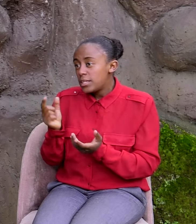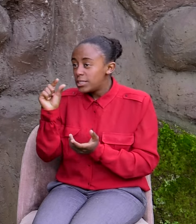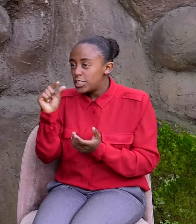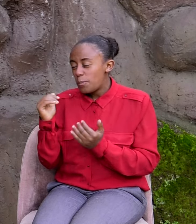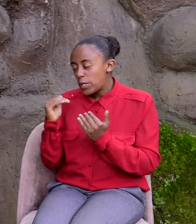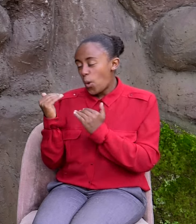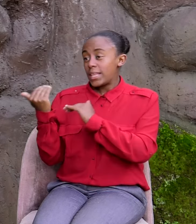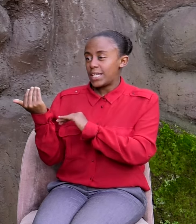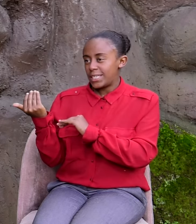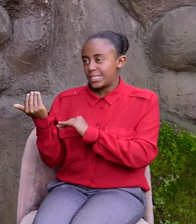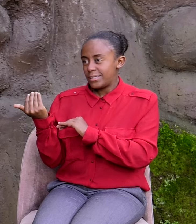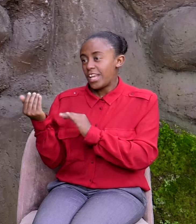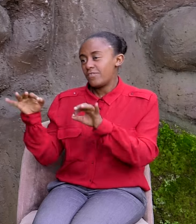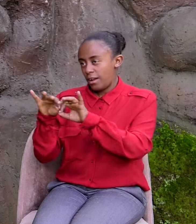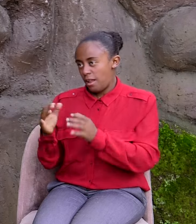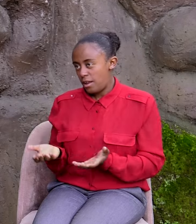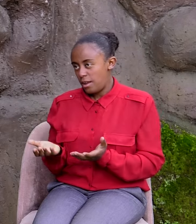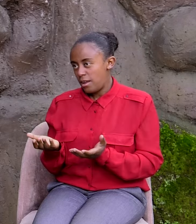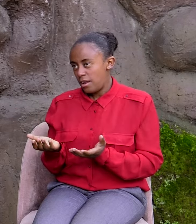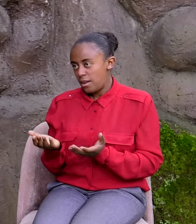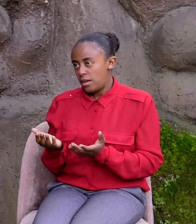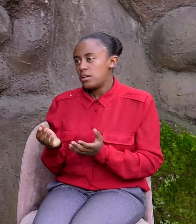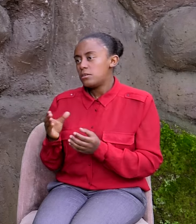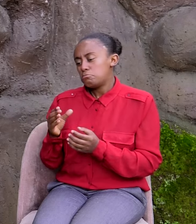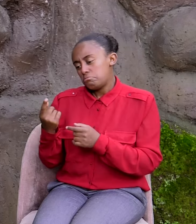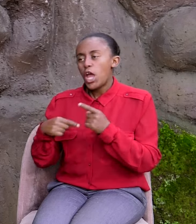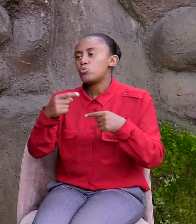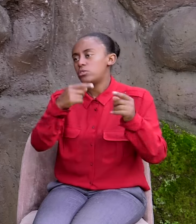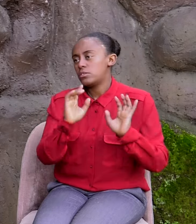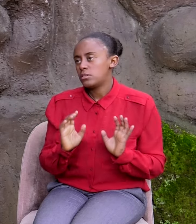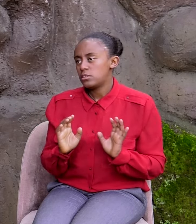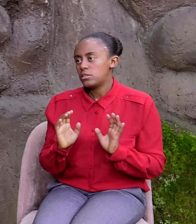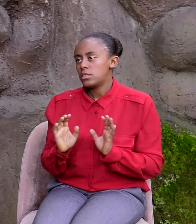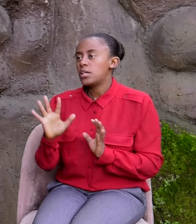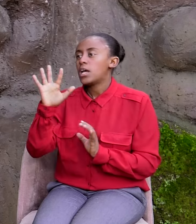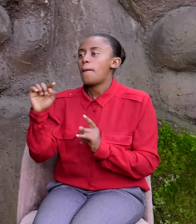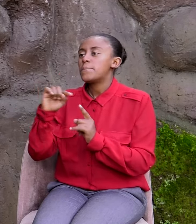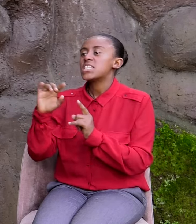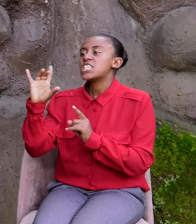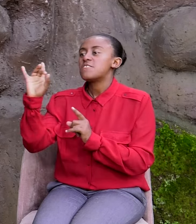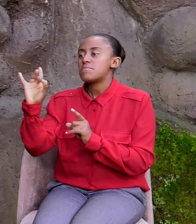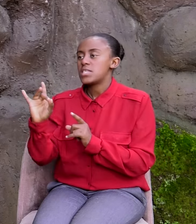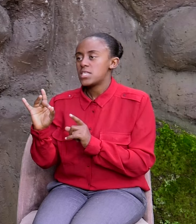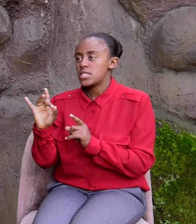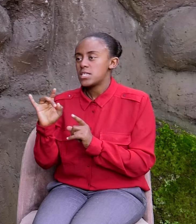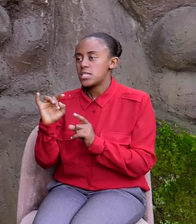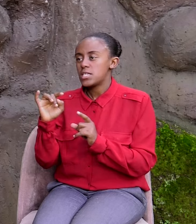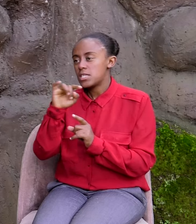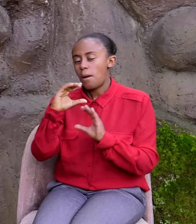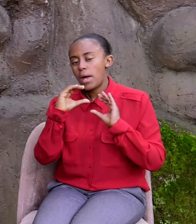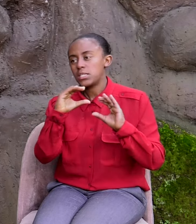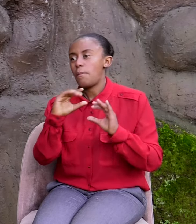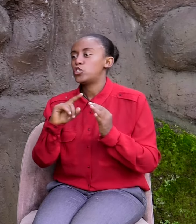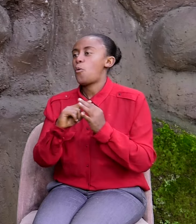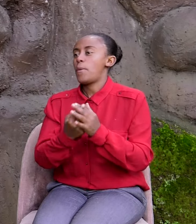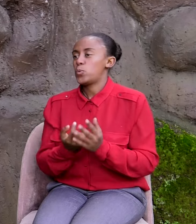ትንሽ መስዋዕትነት መክፈል አለብኝ እና ሄድኩ ማለት ነው። ከአምስት እስከ ስምንት እዛ ማስተማር